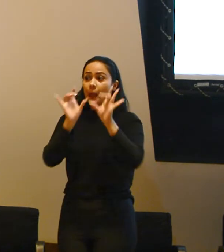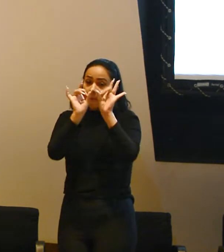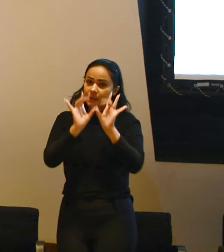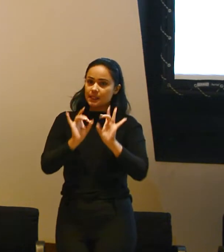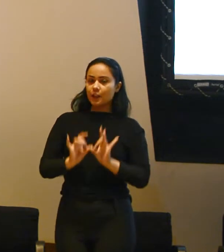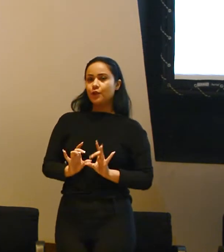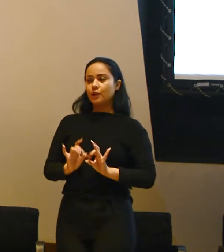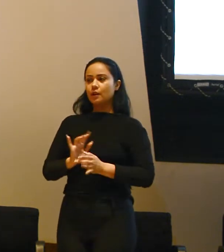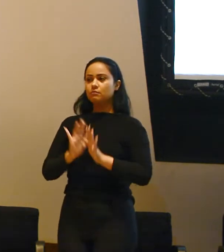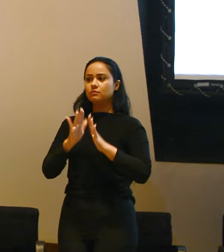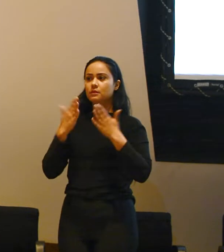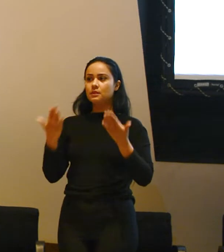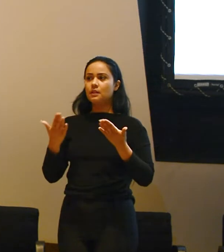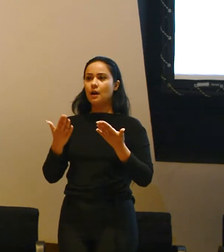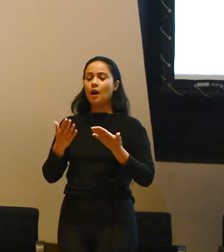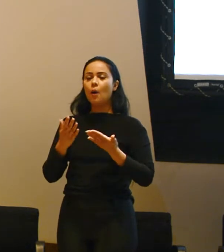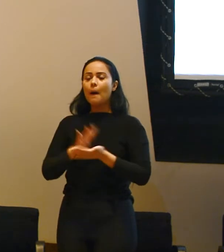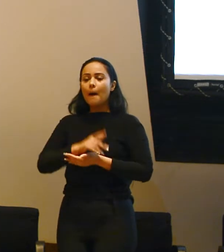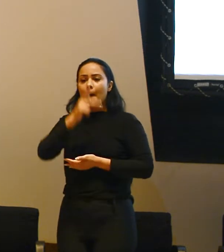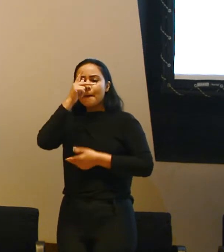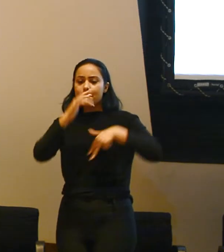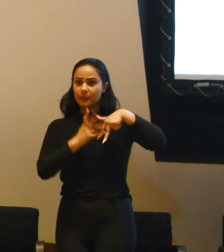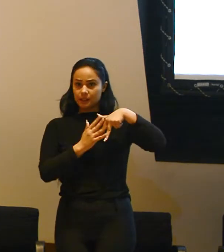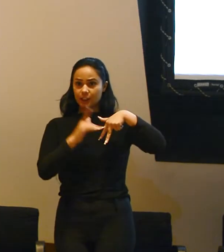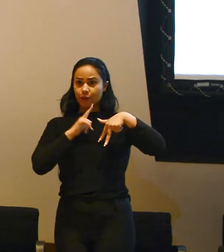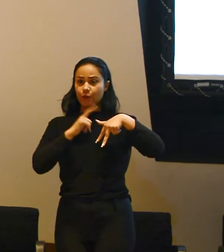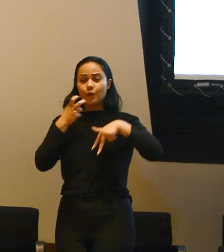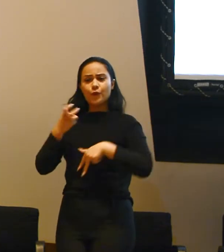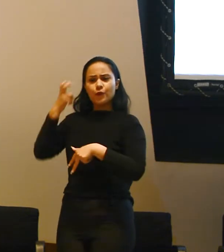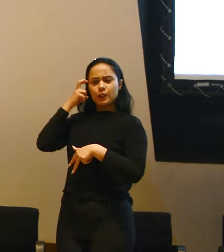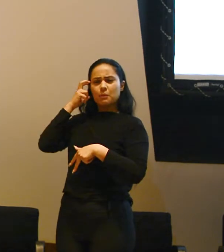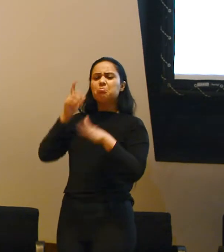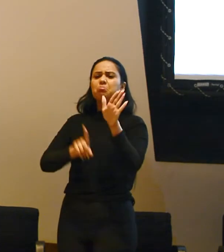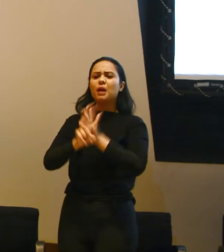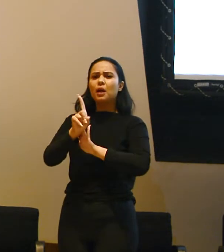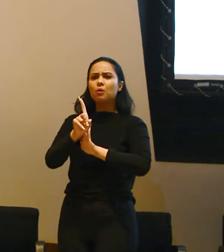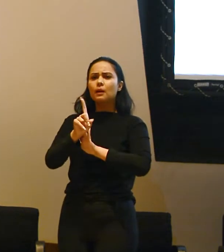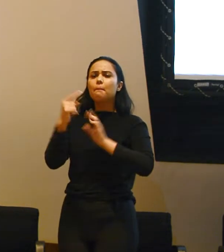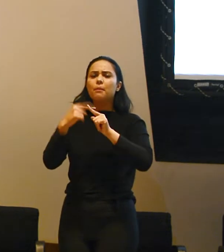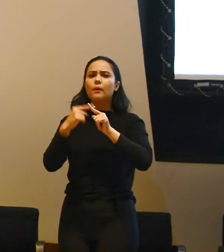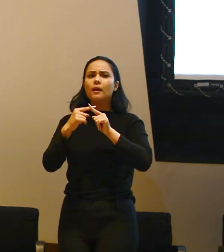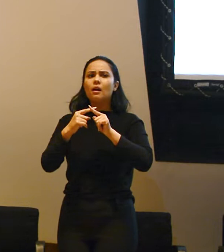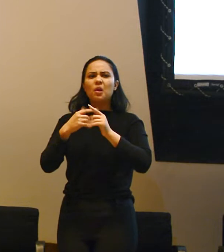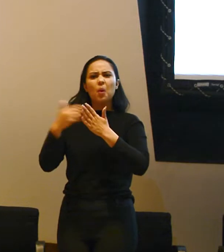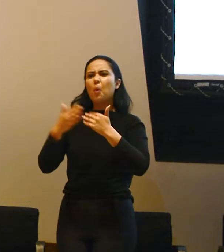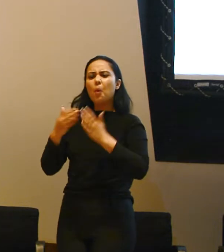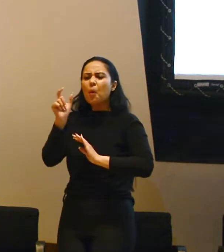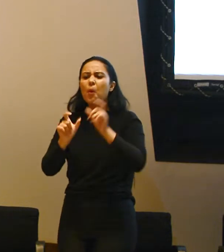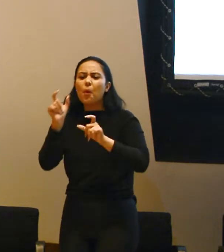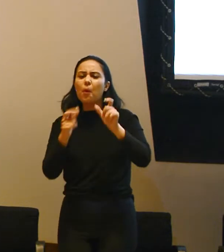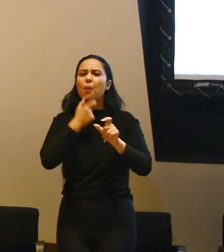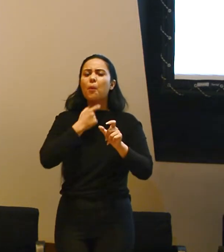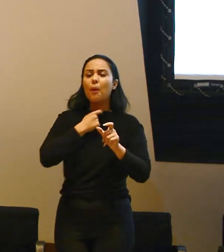específica, né? Então, o paciente que faz o implante coclear, ele até pergunta, mas por que não é qualquer fonoaudiólogo que